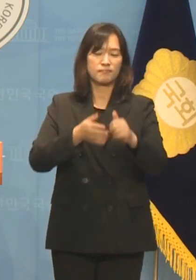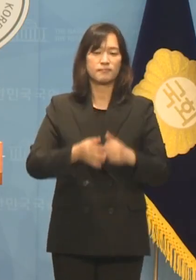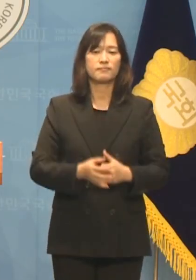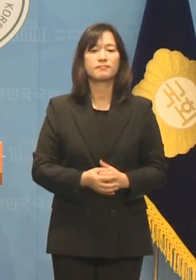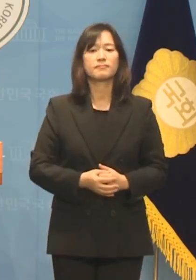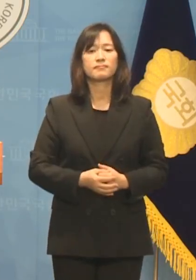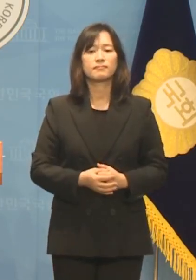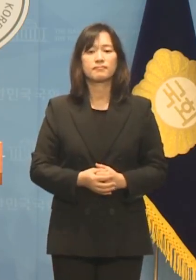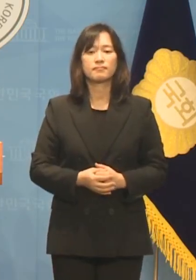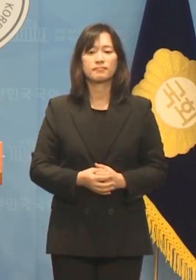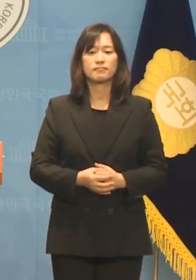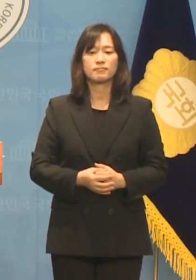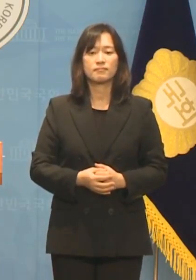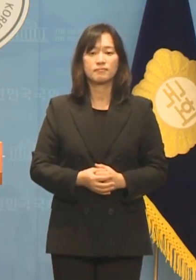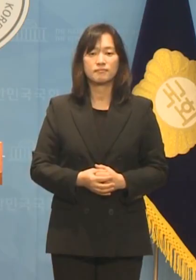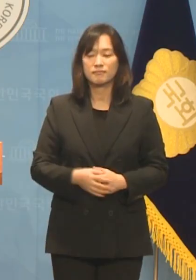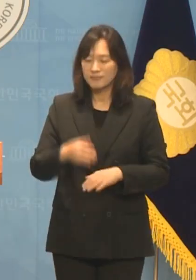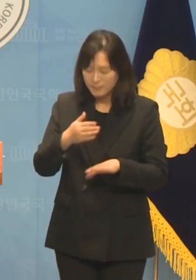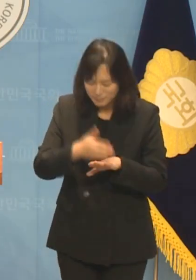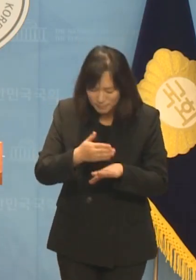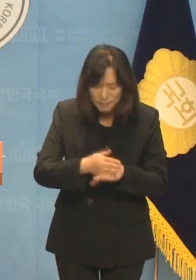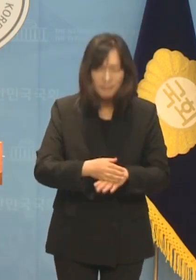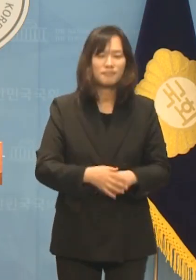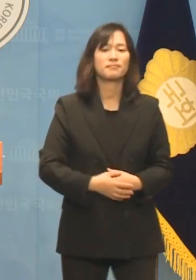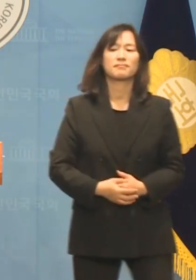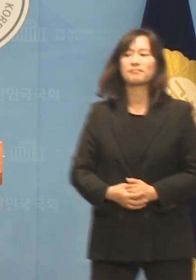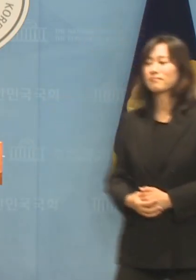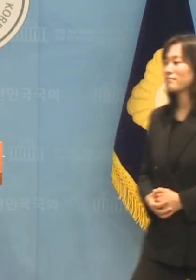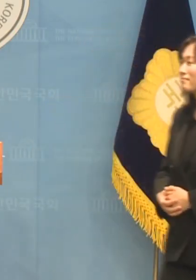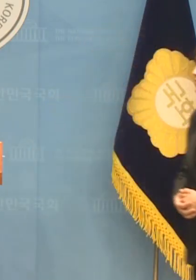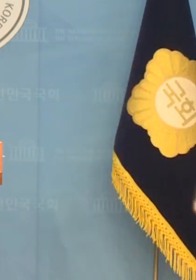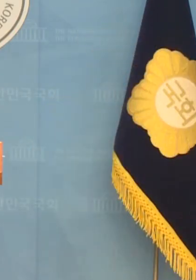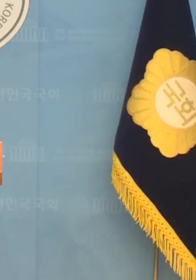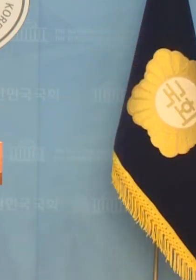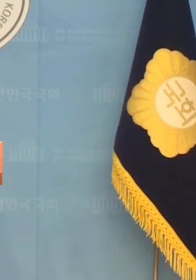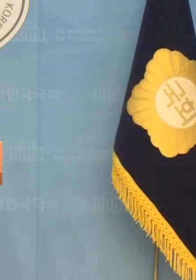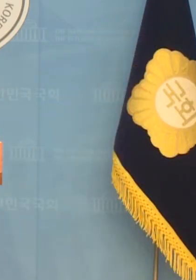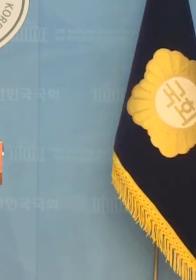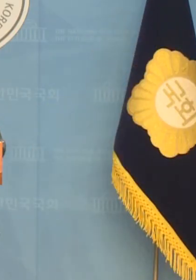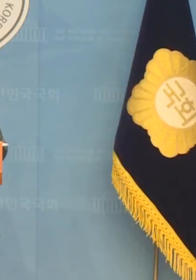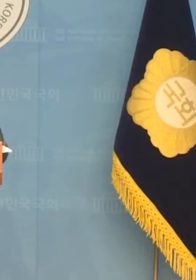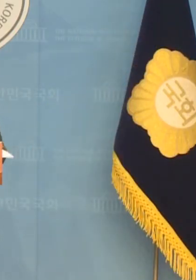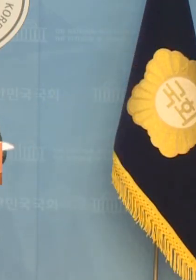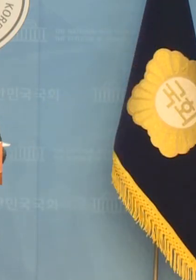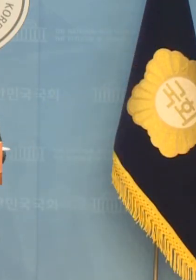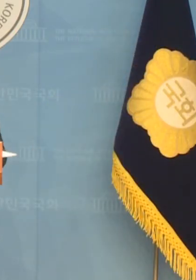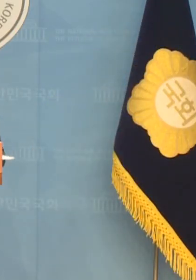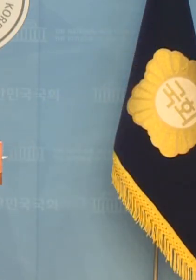감사합니다. 고생했습니다.